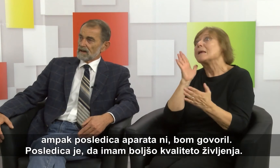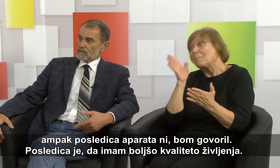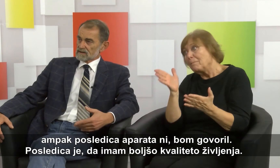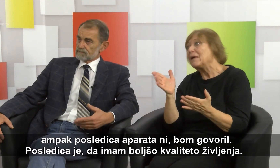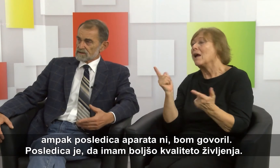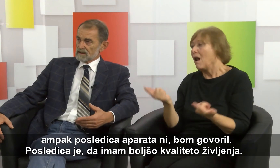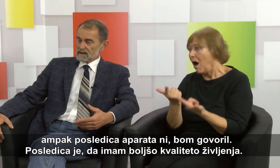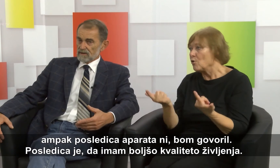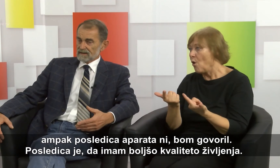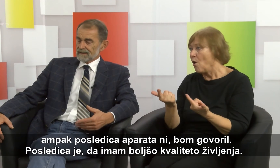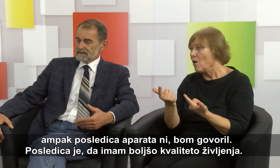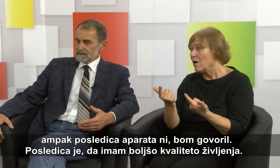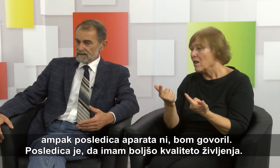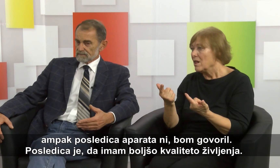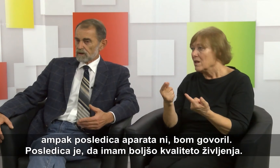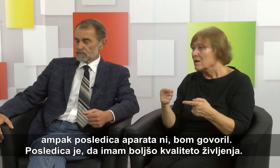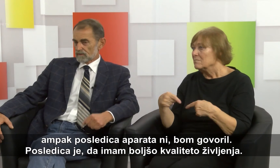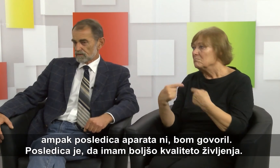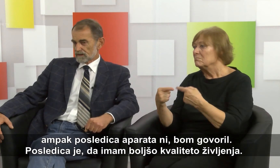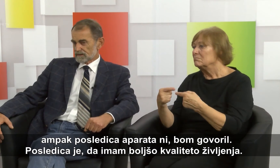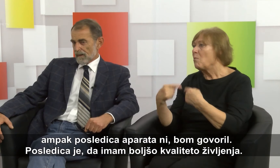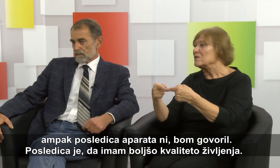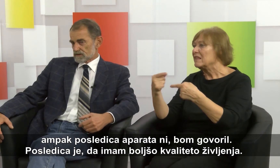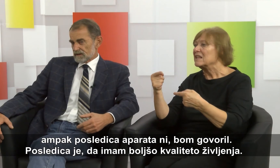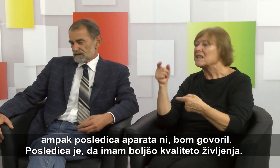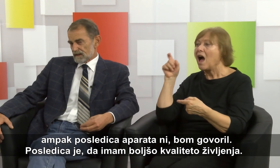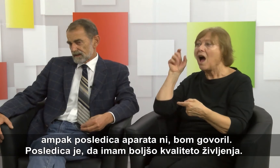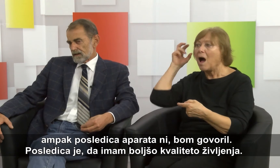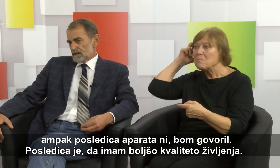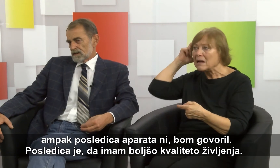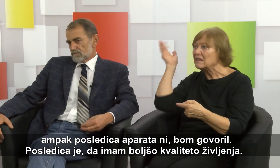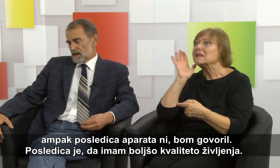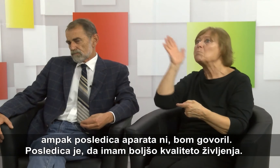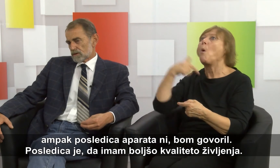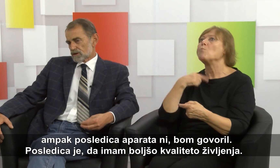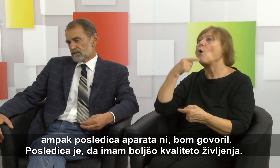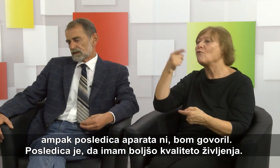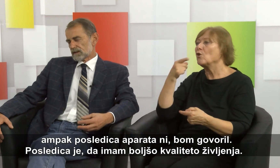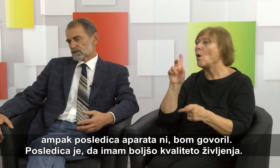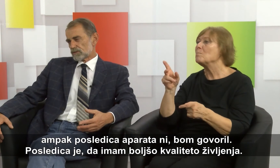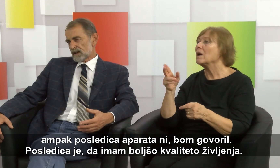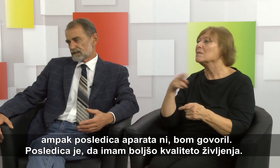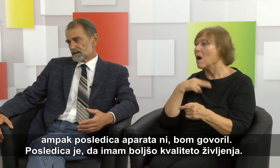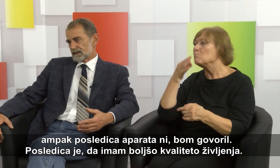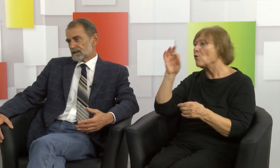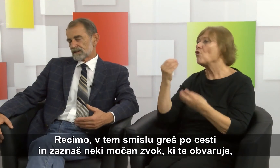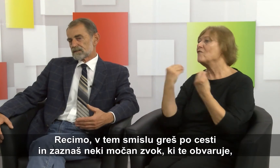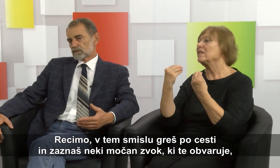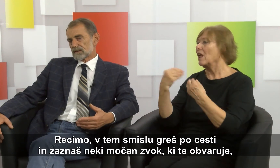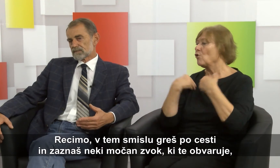Ampak posledica aparata ni, bom govoril, posledica je, imam boljšo kvaliteto življenja. Recimo v tem